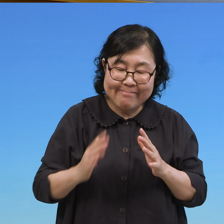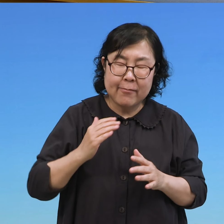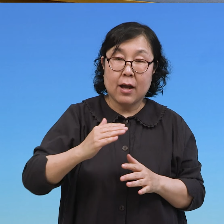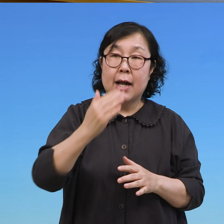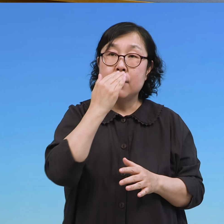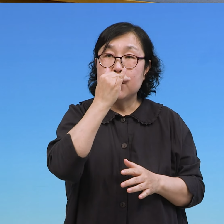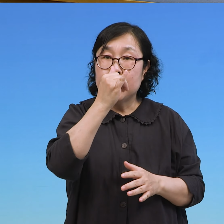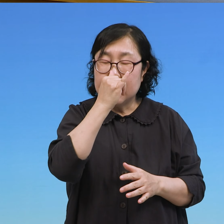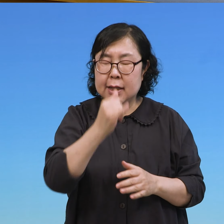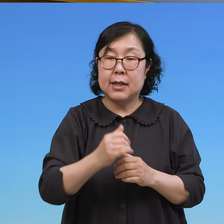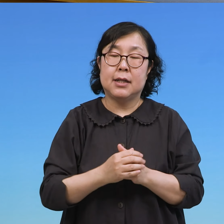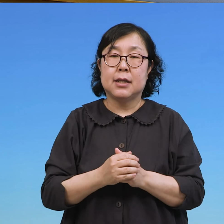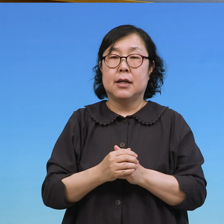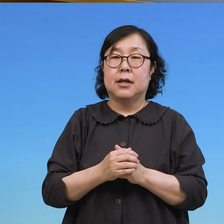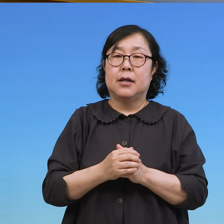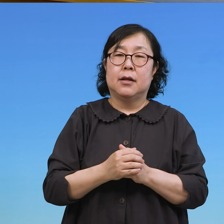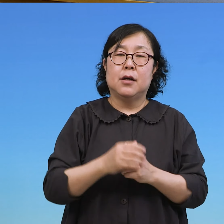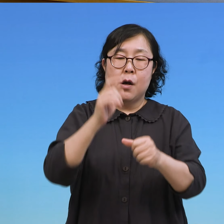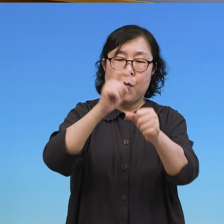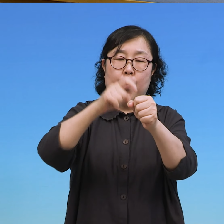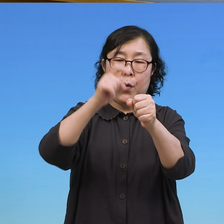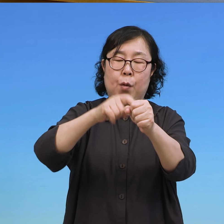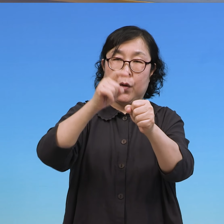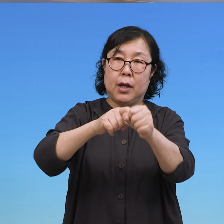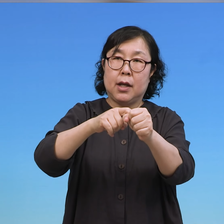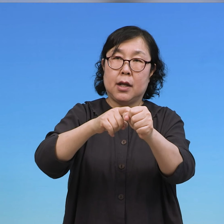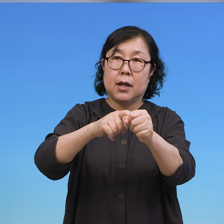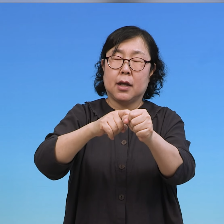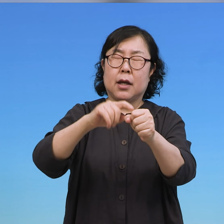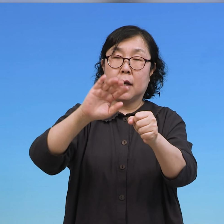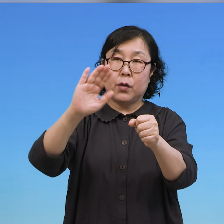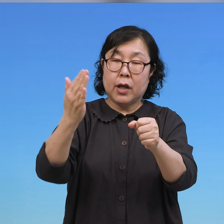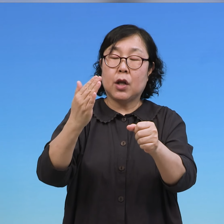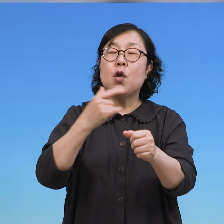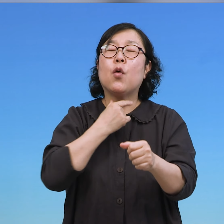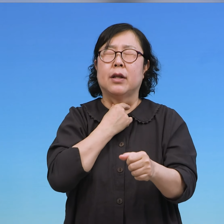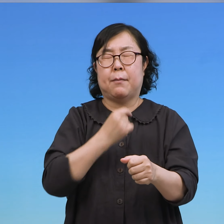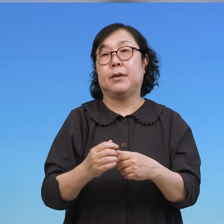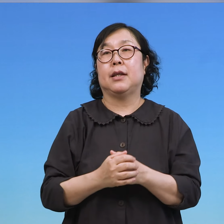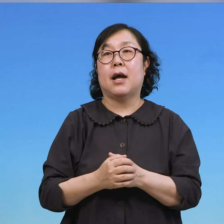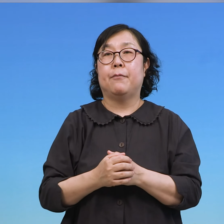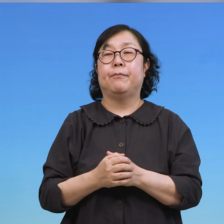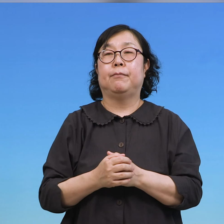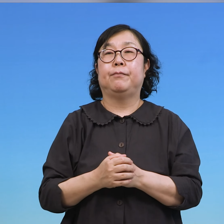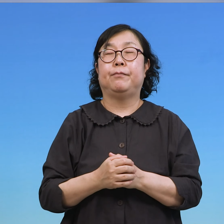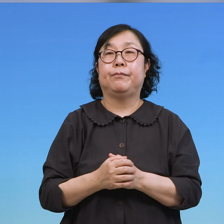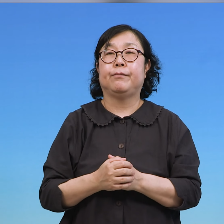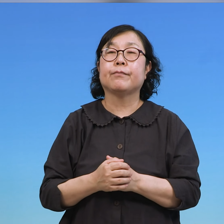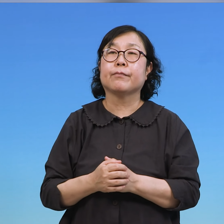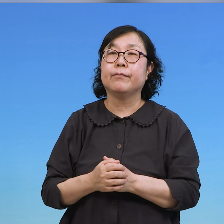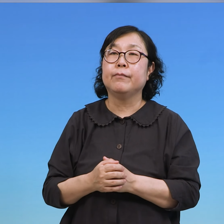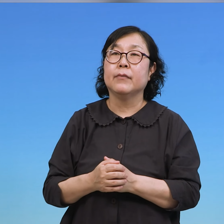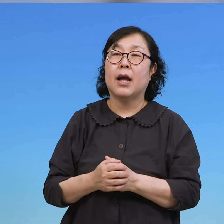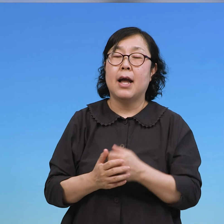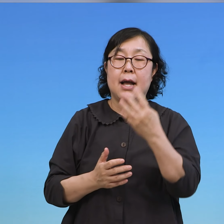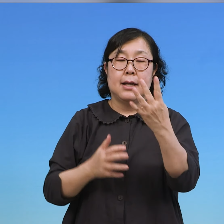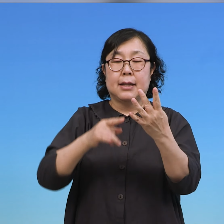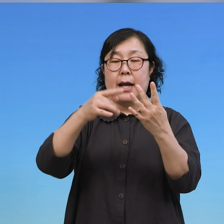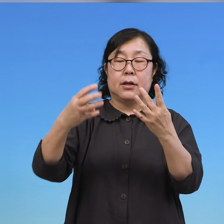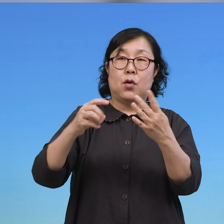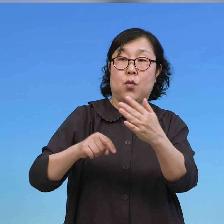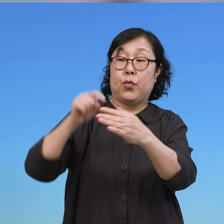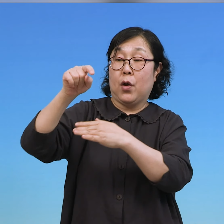가시는 분이나 똑같은 목표입니다. 그래서 제가 이렇게 4절로 건너가시면 그